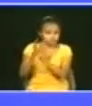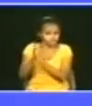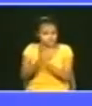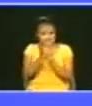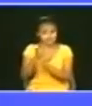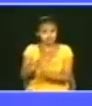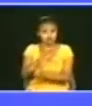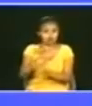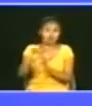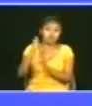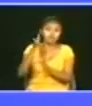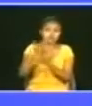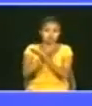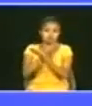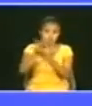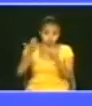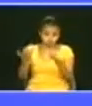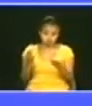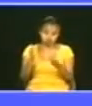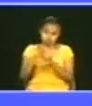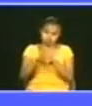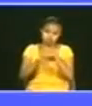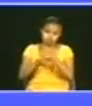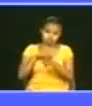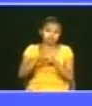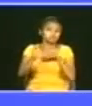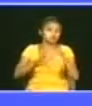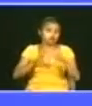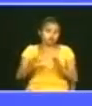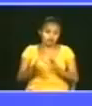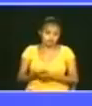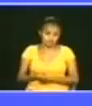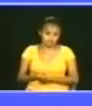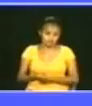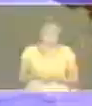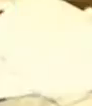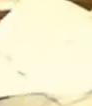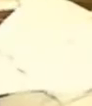የሚገባውን ጥንቃቄና መሰል ጉዳዮች ይዳሰሳሉ።